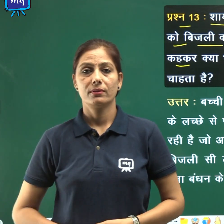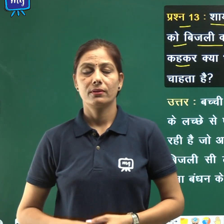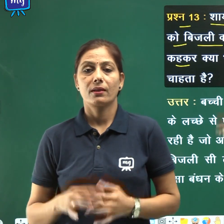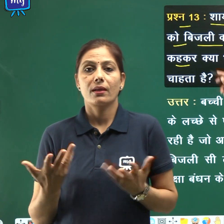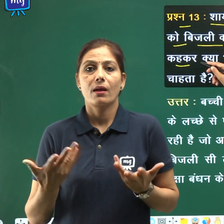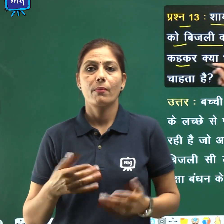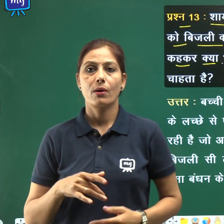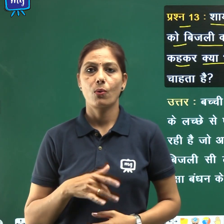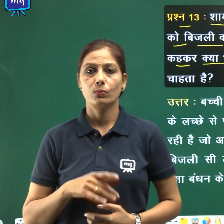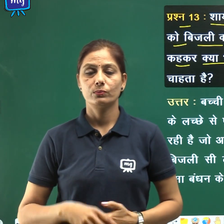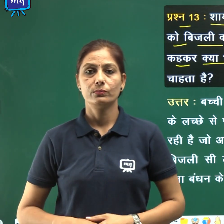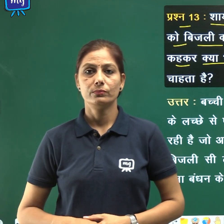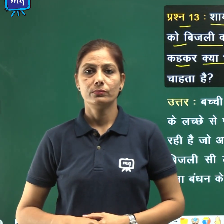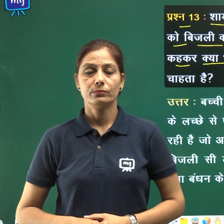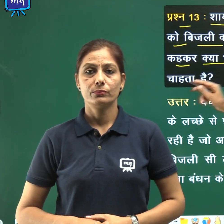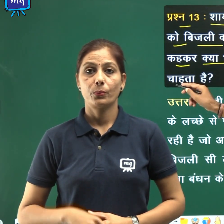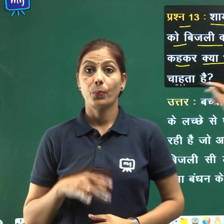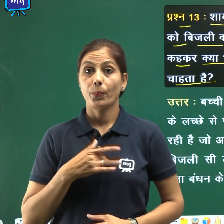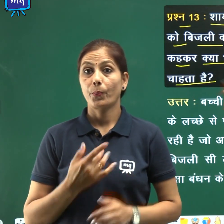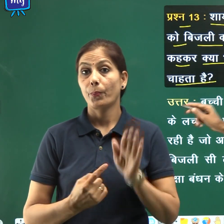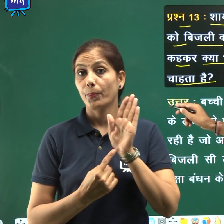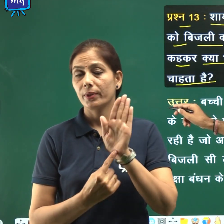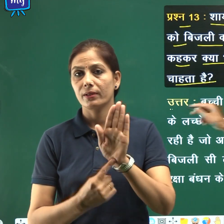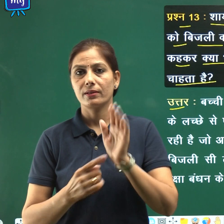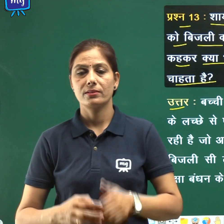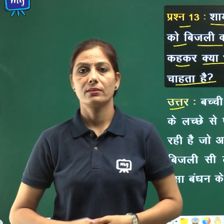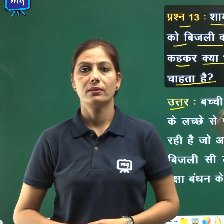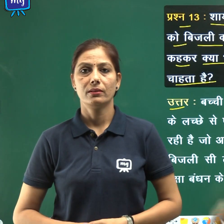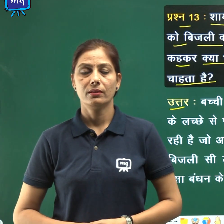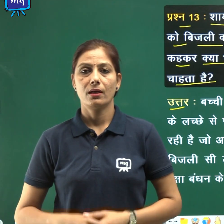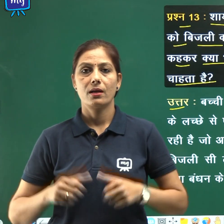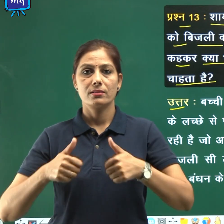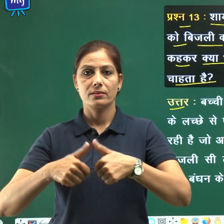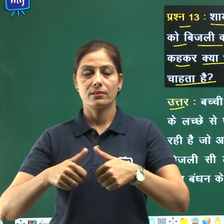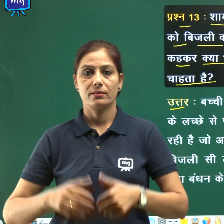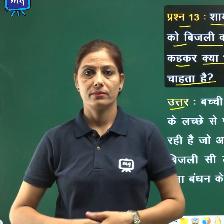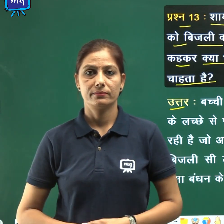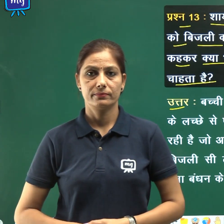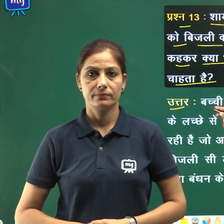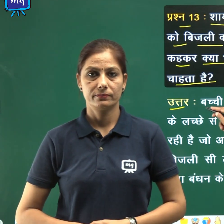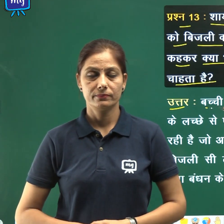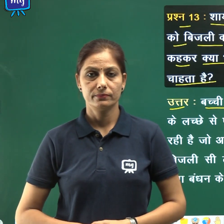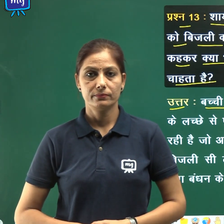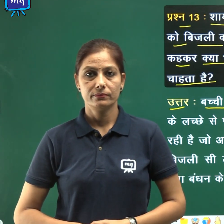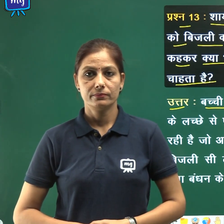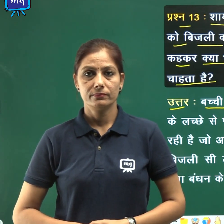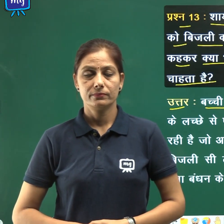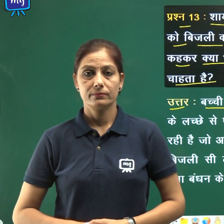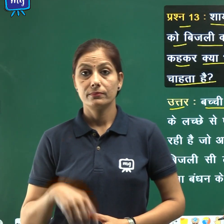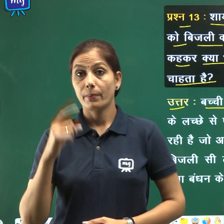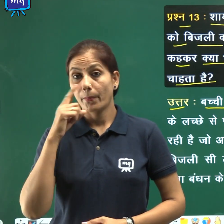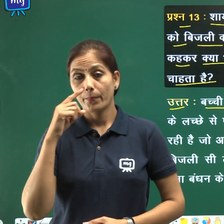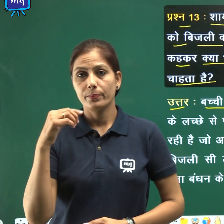क्या भाव प्रकट करना चाहता है? उत्तर है बच्ची के हाथ